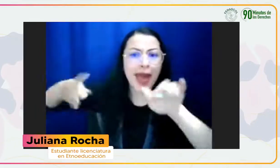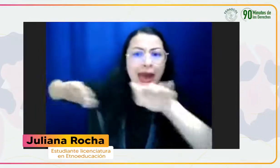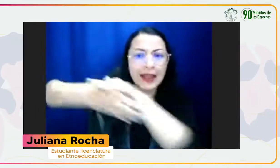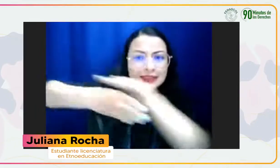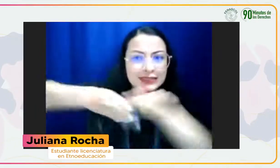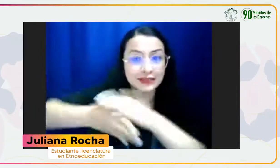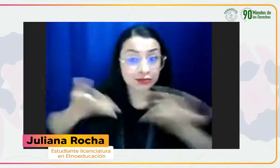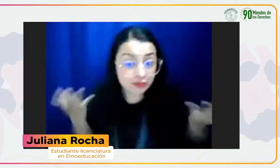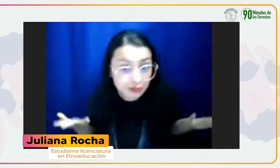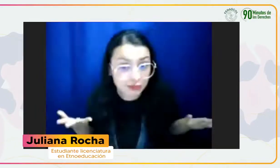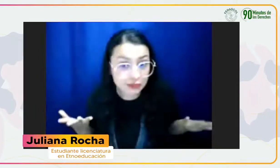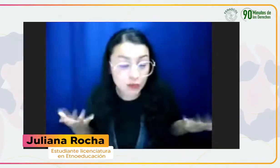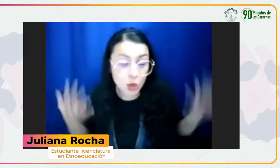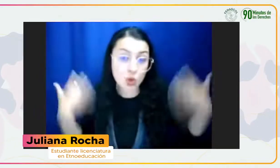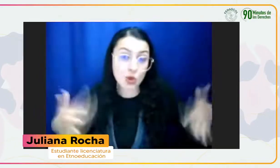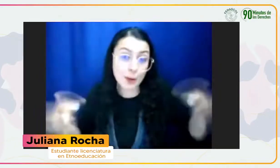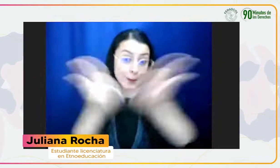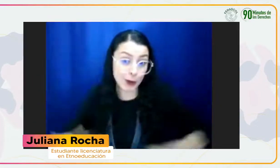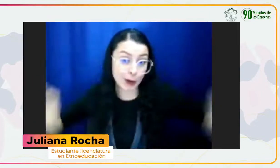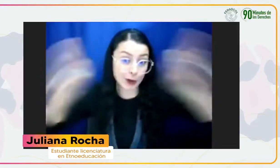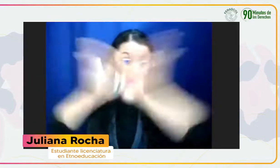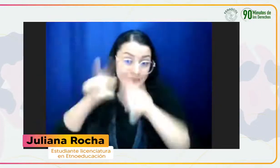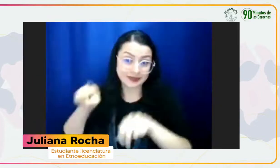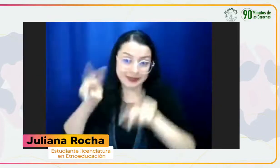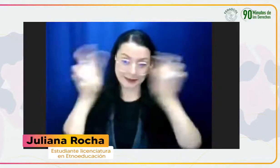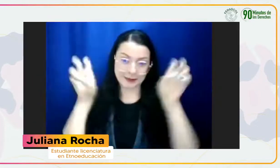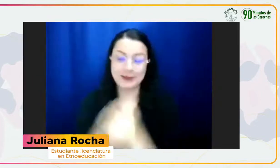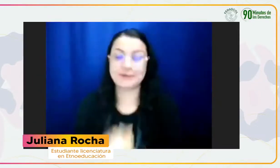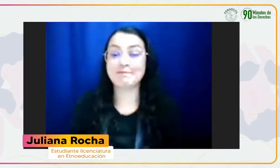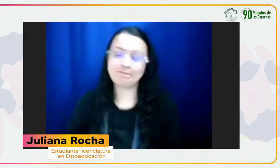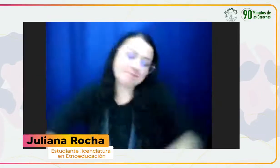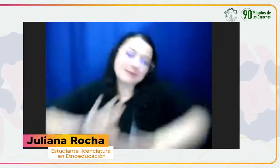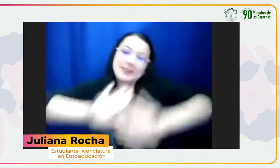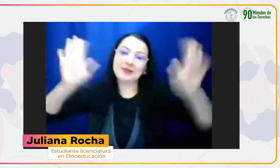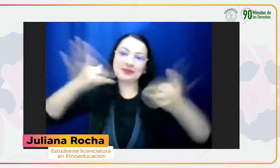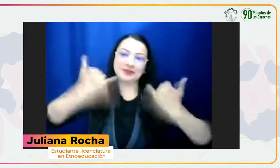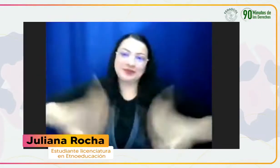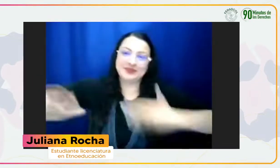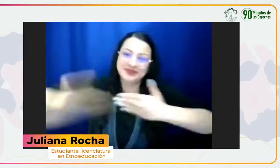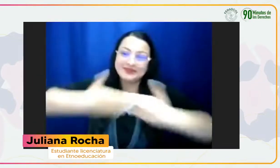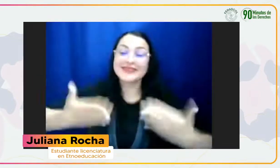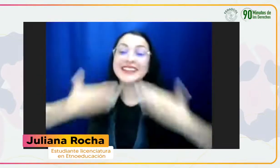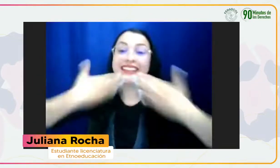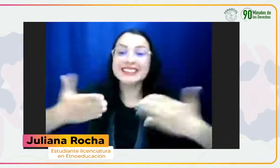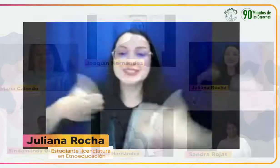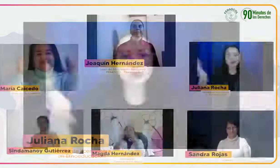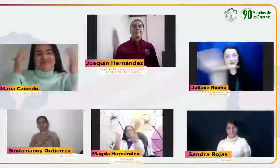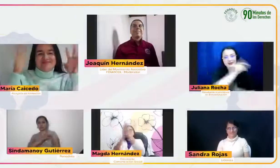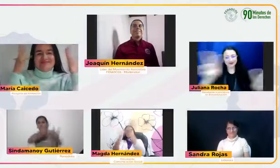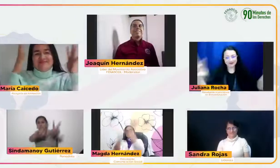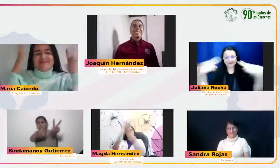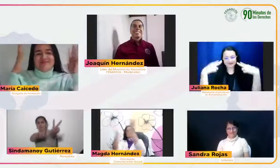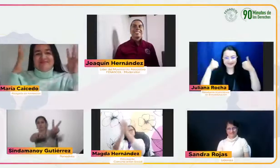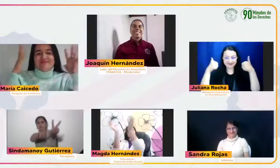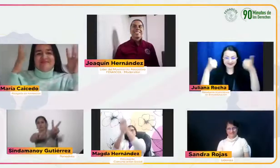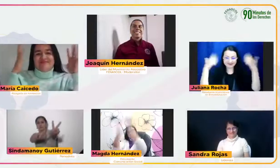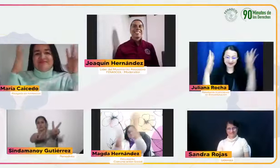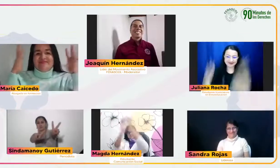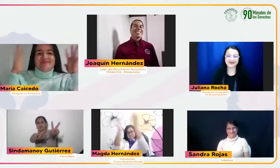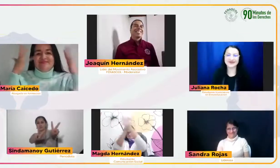ante la ley, restitución de derechos enfocados a las personas, a las mujeres sordas. Entonces creo que este es un tema muy importante. Con esto cierro. Muchísimas gracias